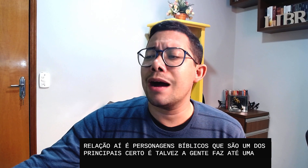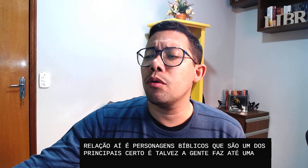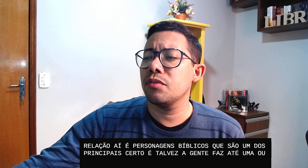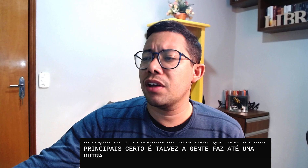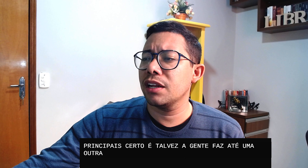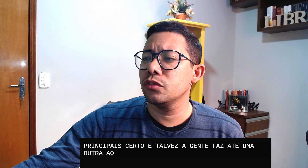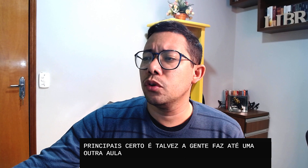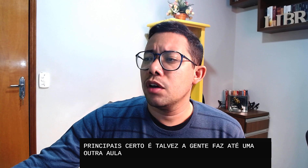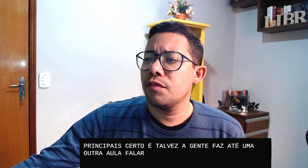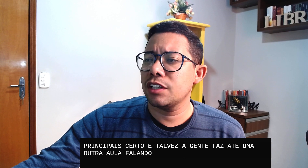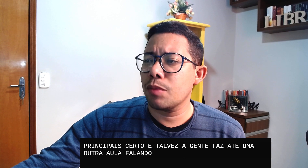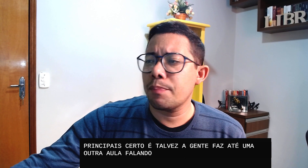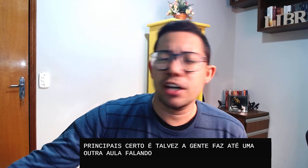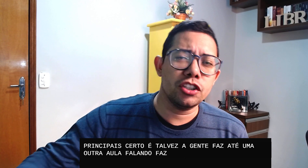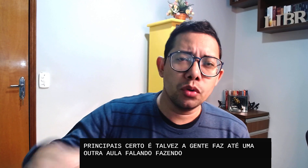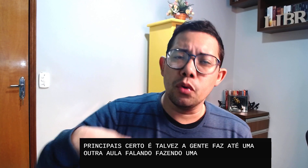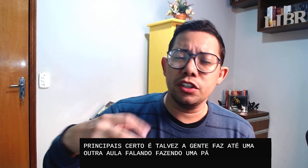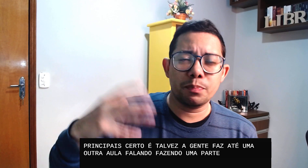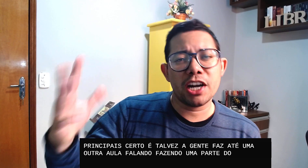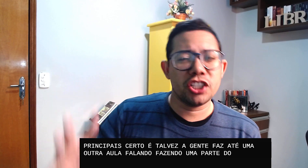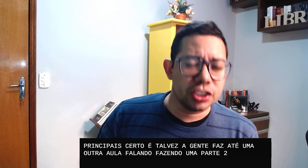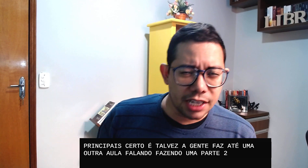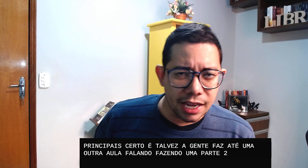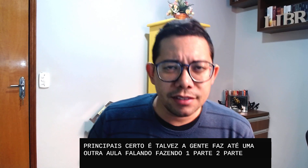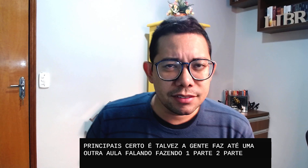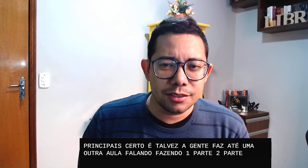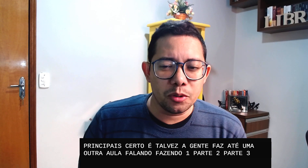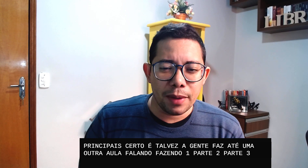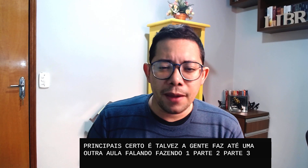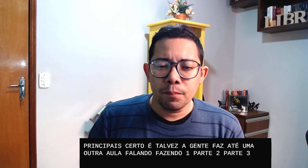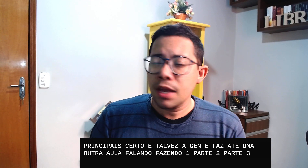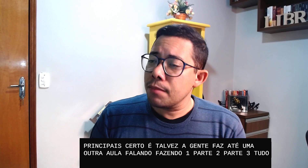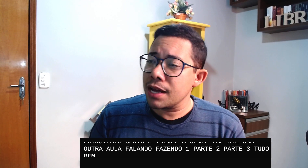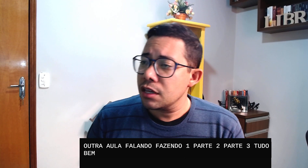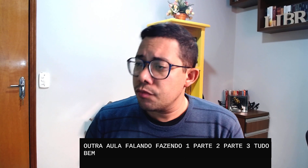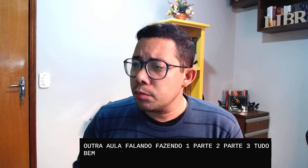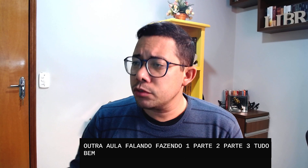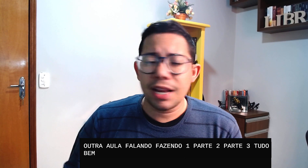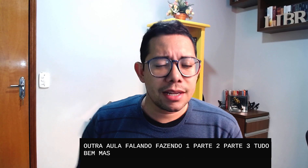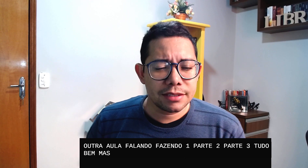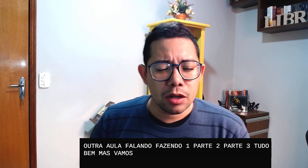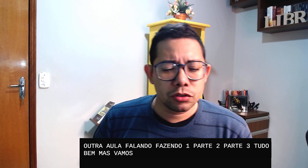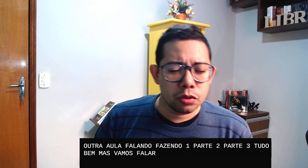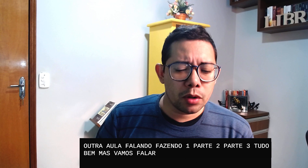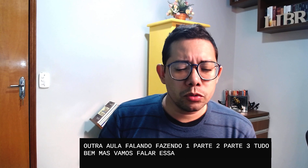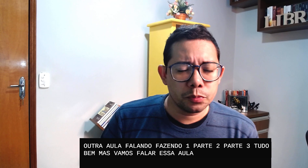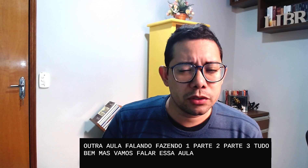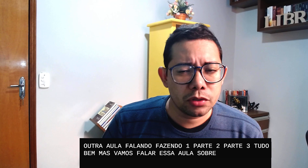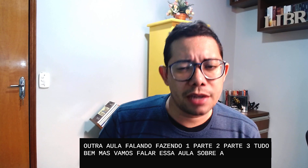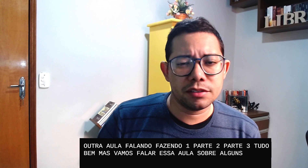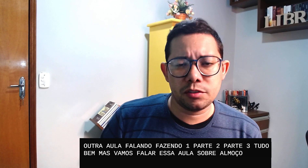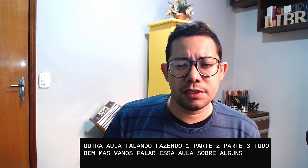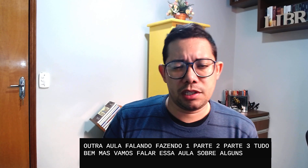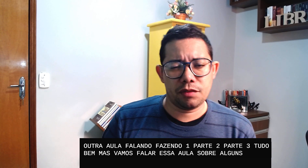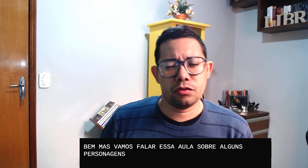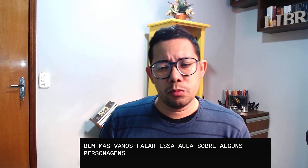aula falando, fazendo uma parte 2, parte 3, tudo bem? Mas vamos falar nessa aula sobre alguns personagens específicos. Muito